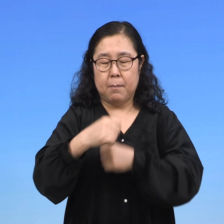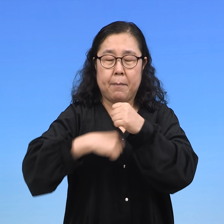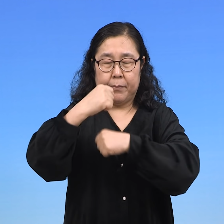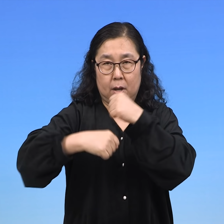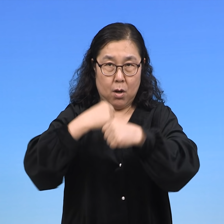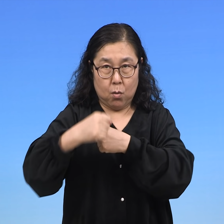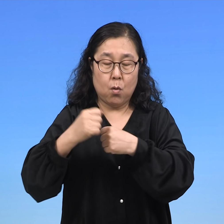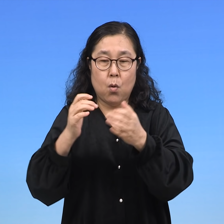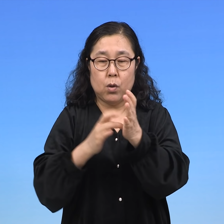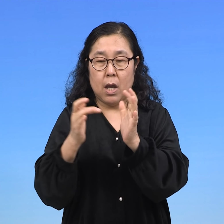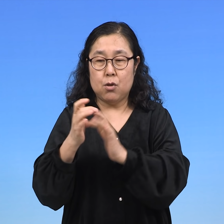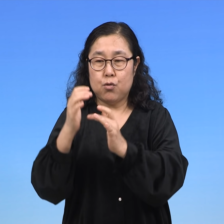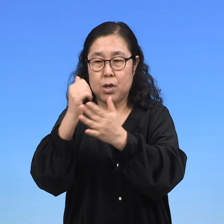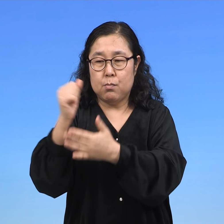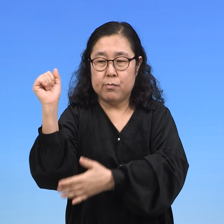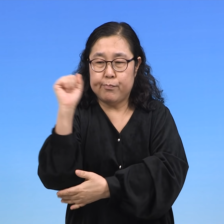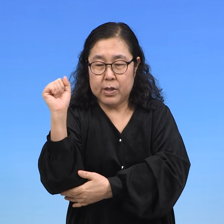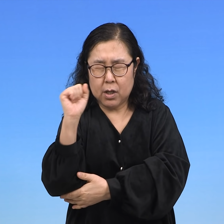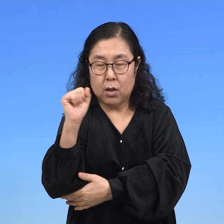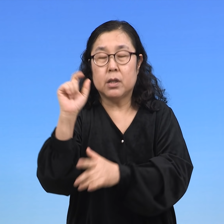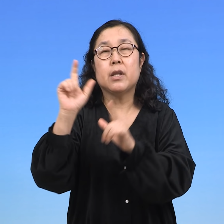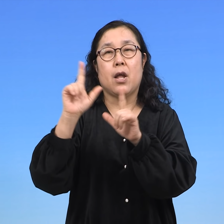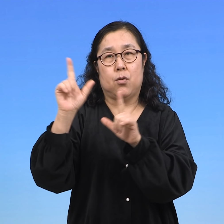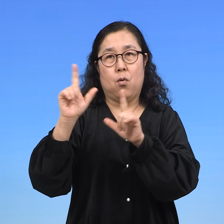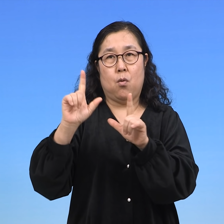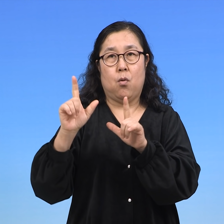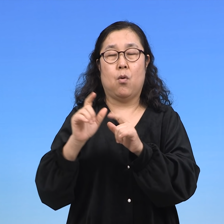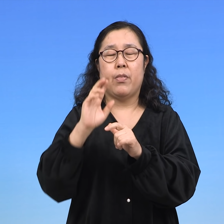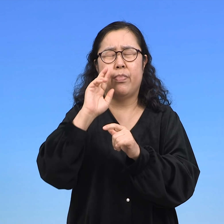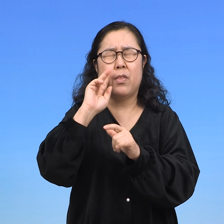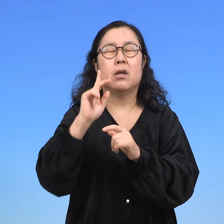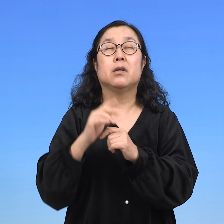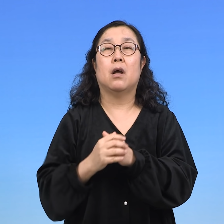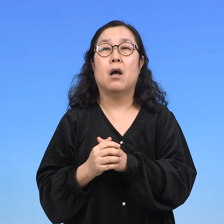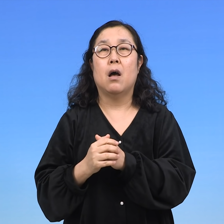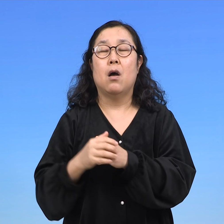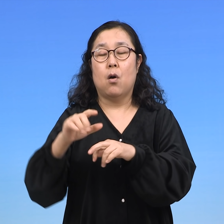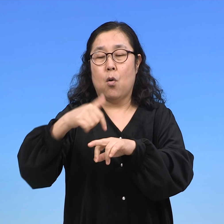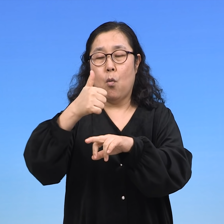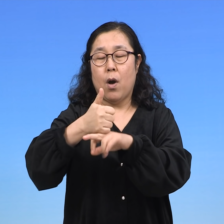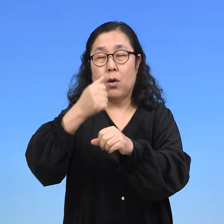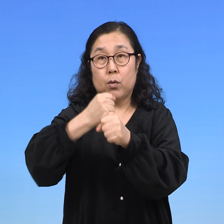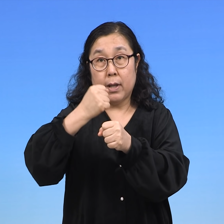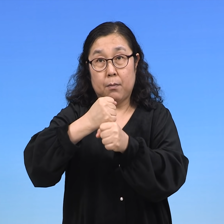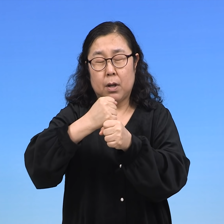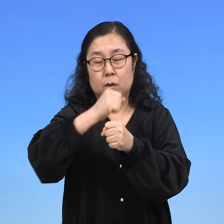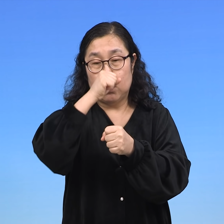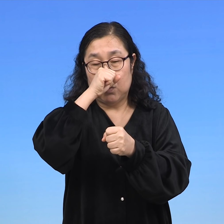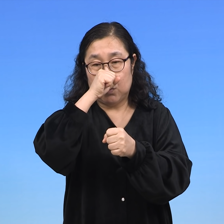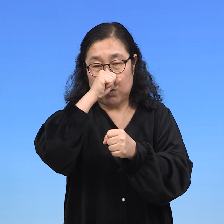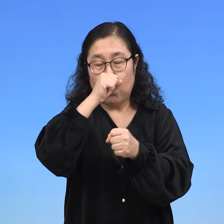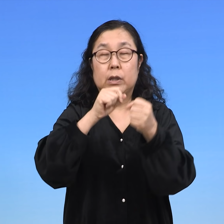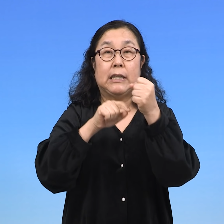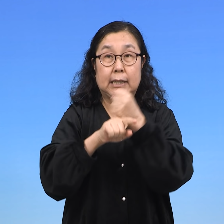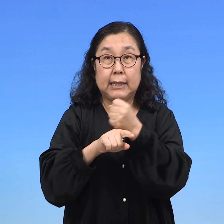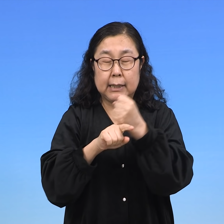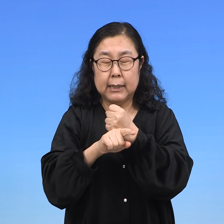자기들 마음대로 예수님을 좌지우지하려는 태도, 그것이 뭐 아무리 왕을 삼으려고 하는 좋은